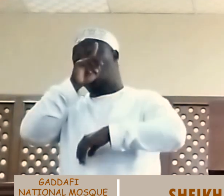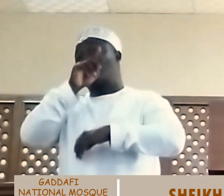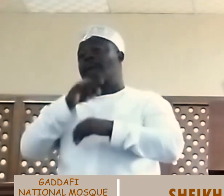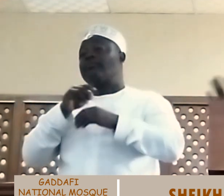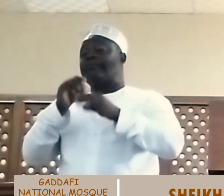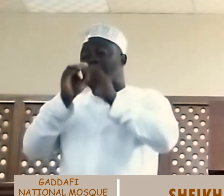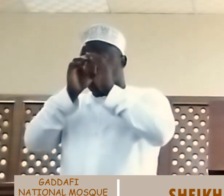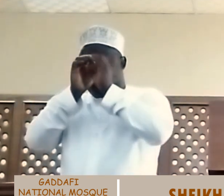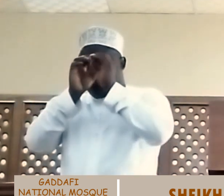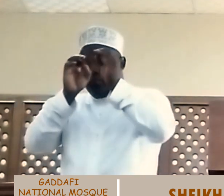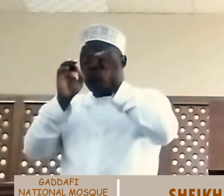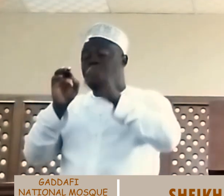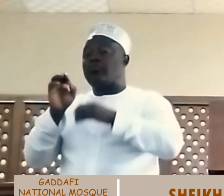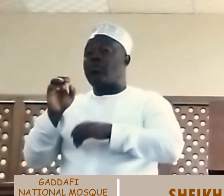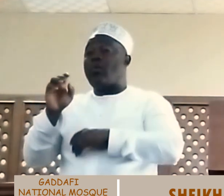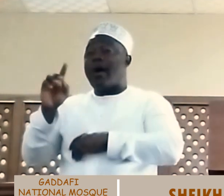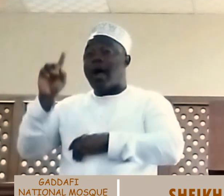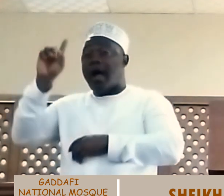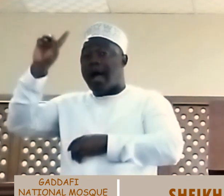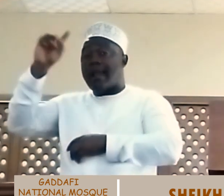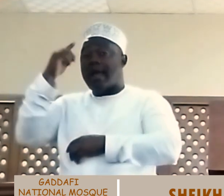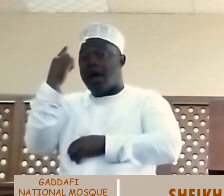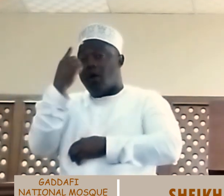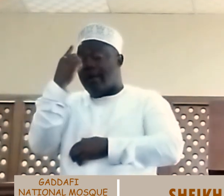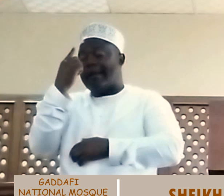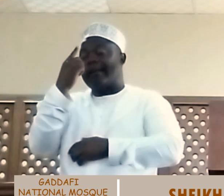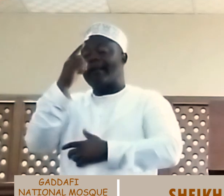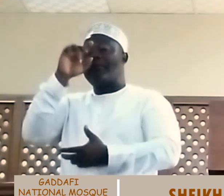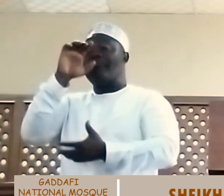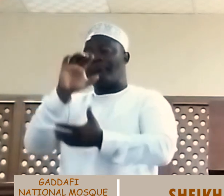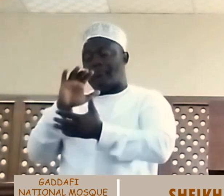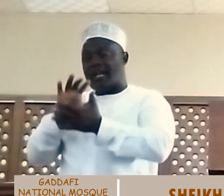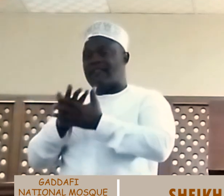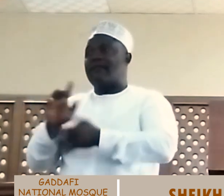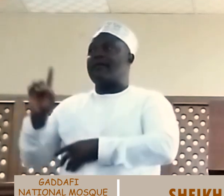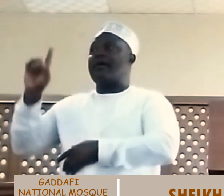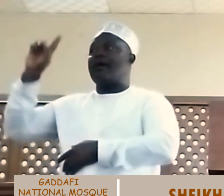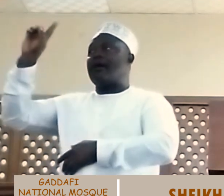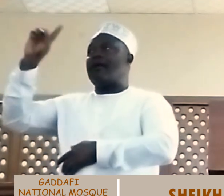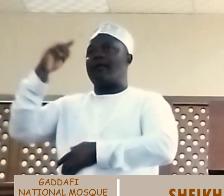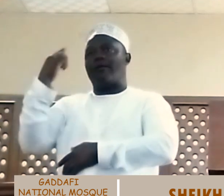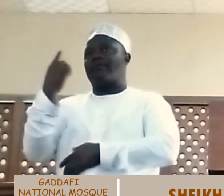تموري كتوندا مولارا أساني دي كسينز وكجاك الله